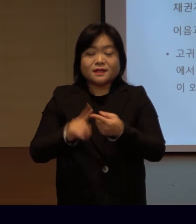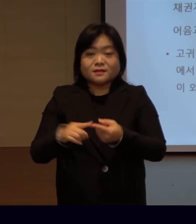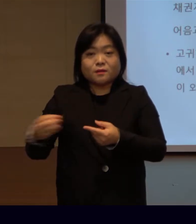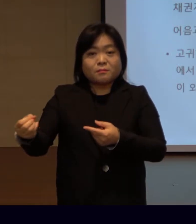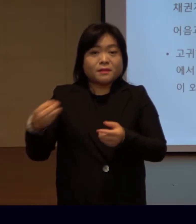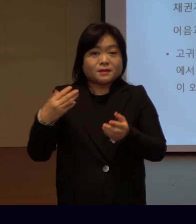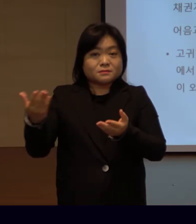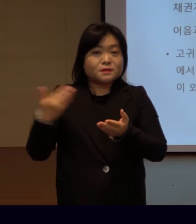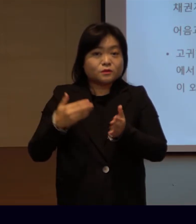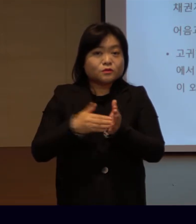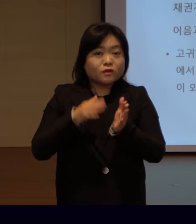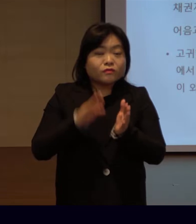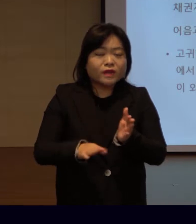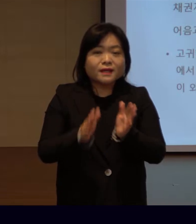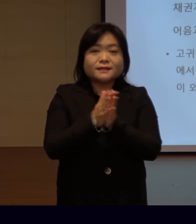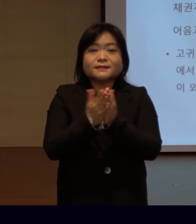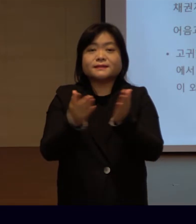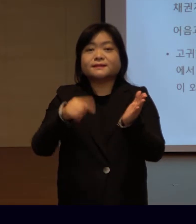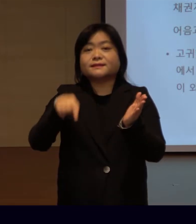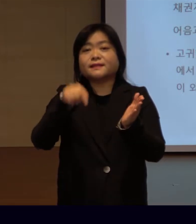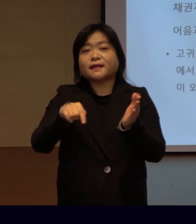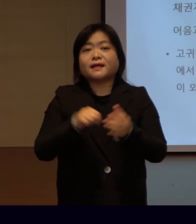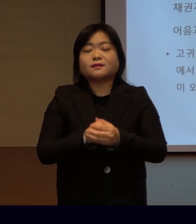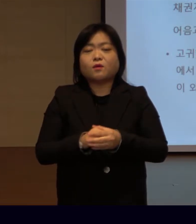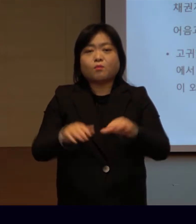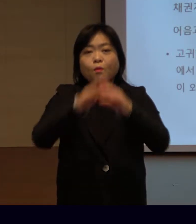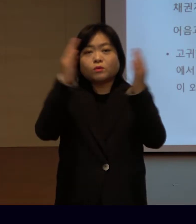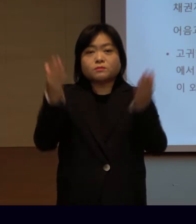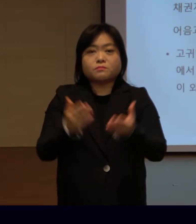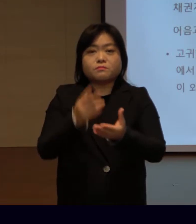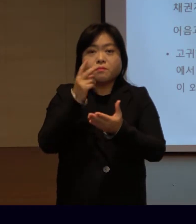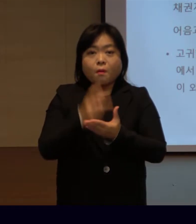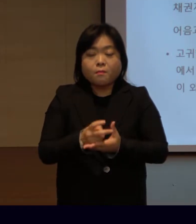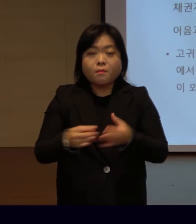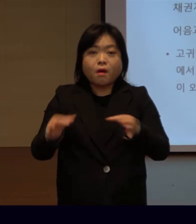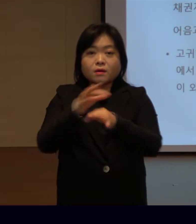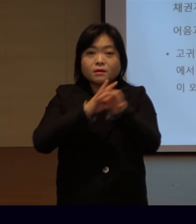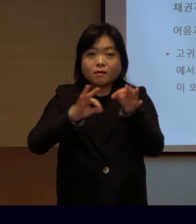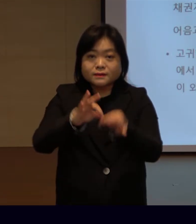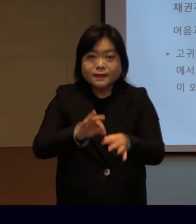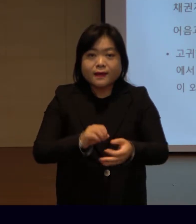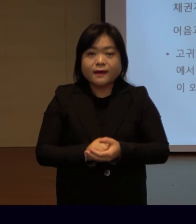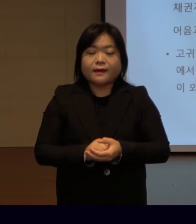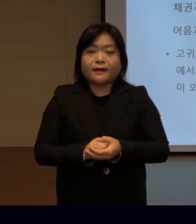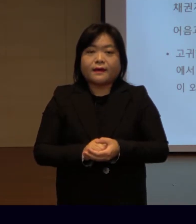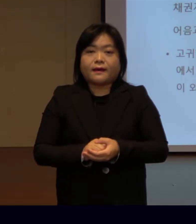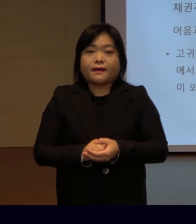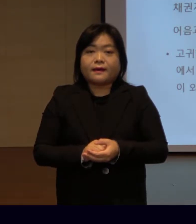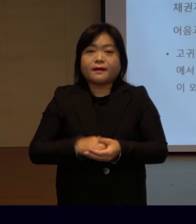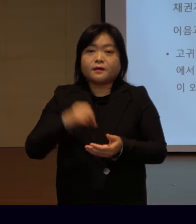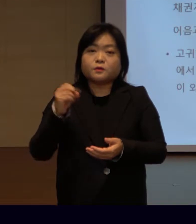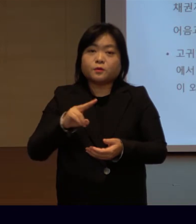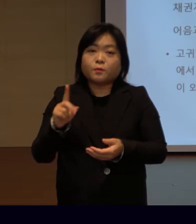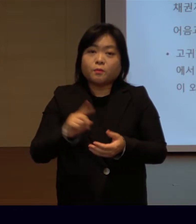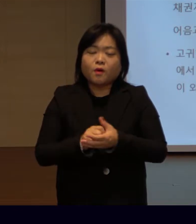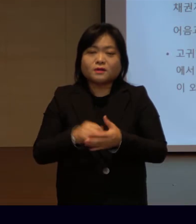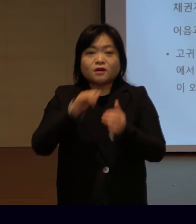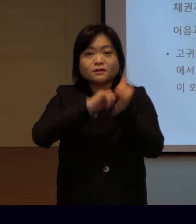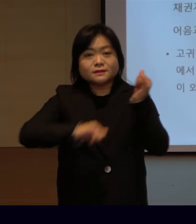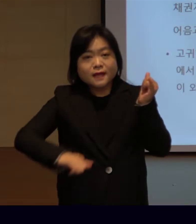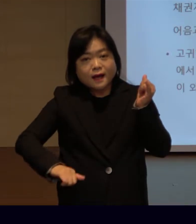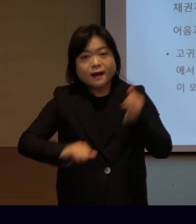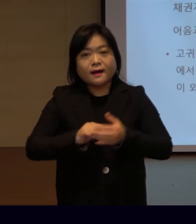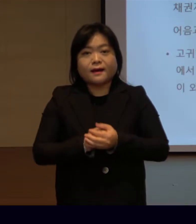언급을 해주셨습니다만, 거기에는 모든 뭐 법, 경제, 또 무슨 역사,